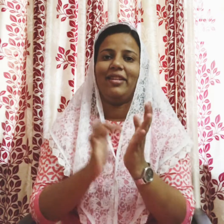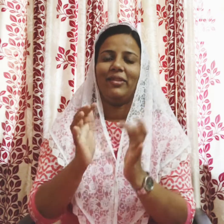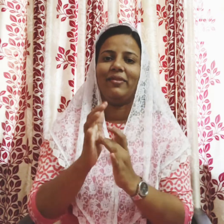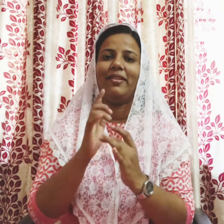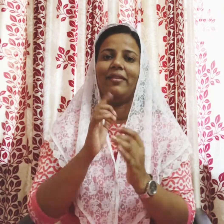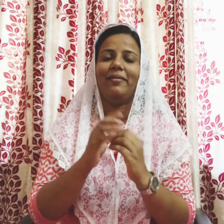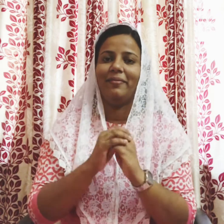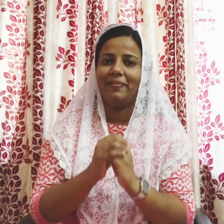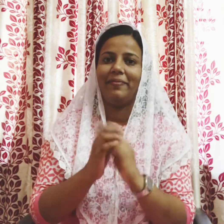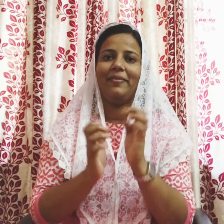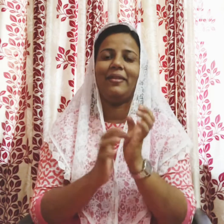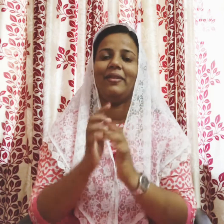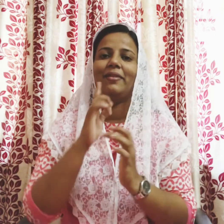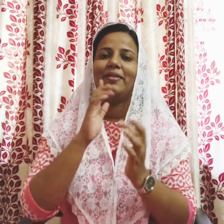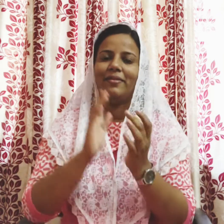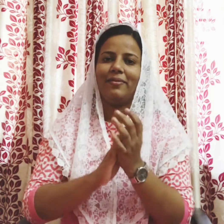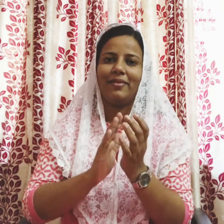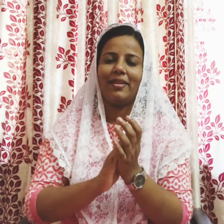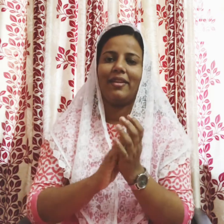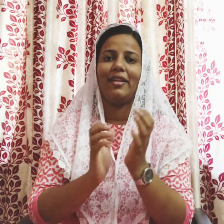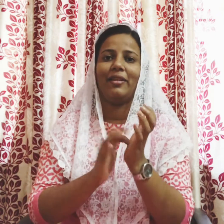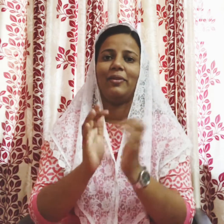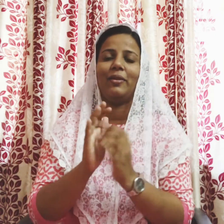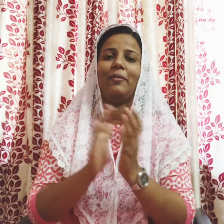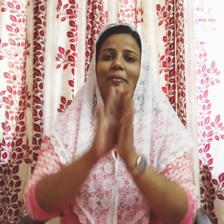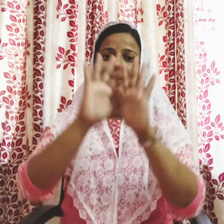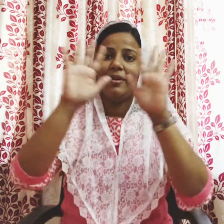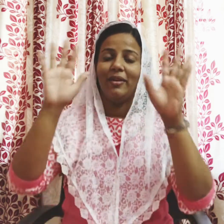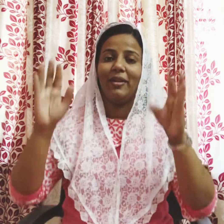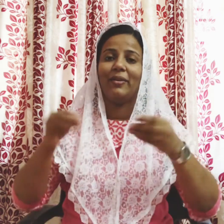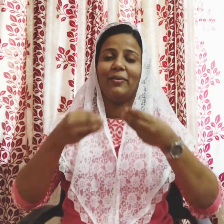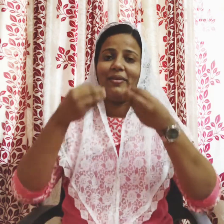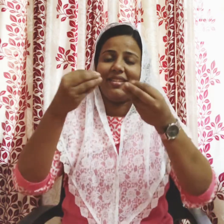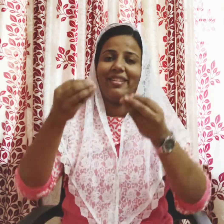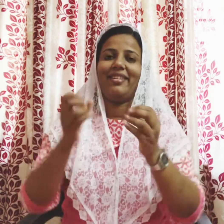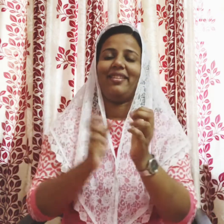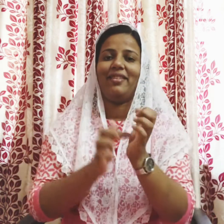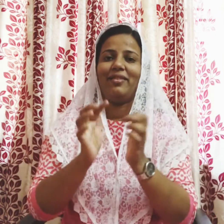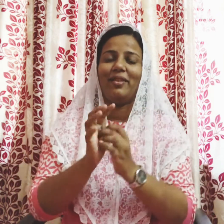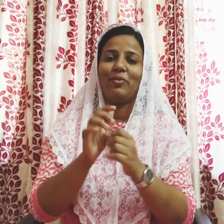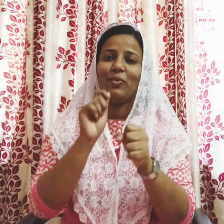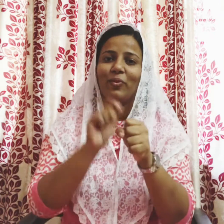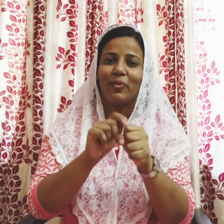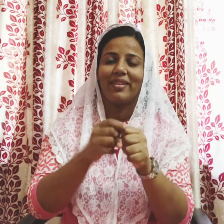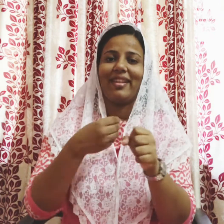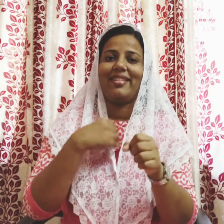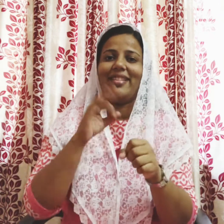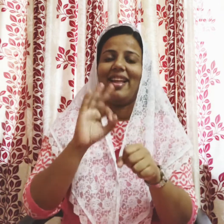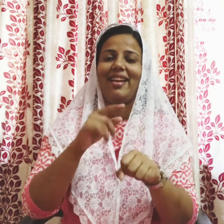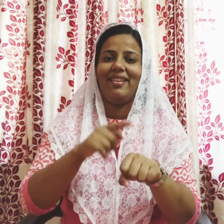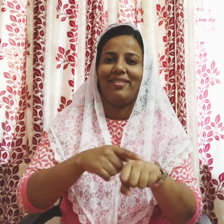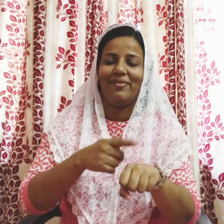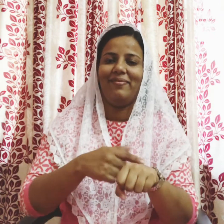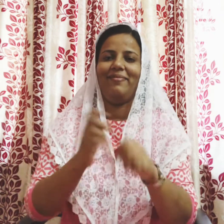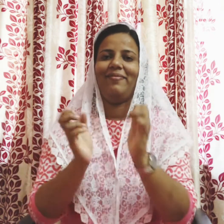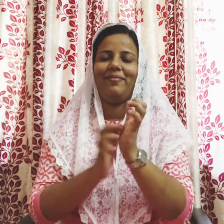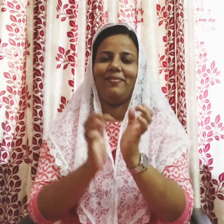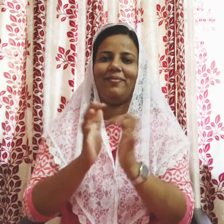നമ്മുടെ കർത്താവിനെ ആരാധിക്കുവാൻ, നമ്മുടെ കർത്താവിനെ സ്തുതിക്കുവാൻ, നമ്മുടെ കർത്താവിന് മഹത്വം കൊണ്ടേറ്റുവാൻ കർത്താവ് നമുക്ക് ഒരുക്കി തന്നിരിക്കുന്ന നല്ല അവസരങ്ങൾക്കായിട്ട്